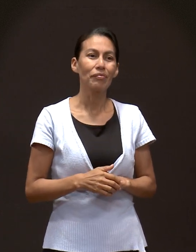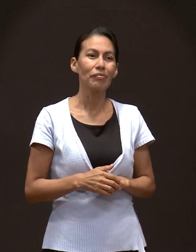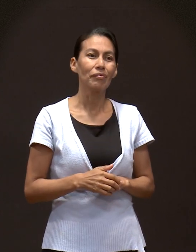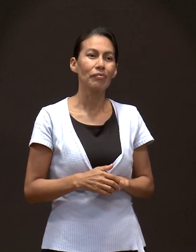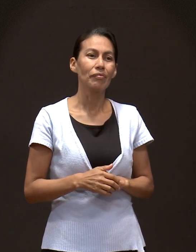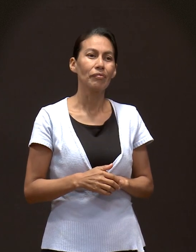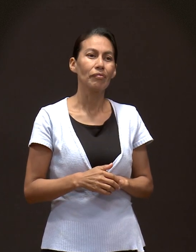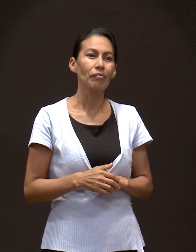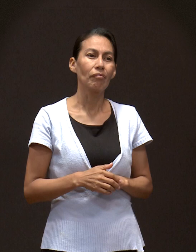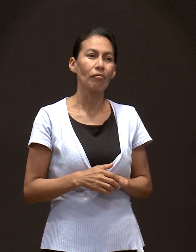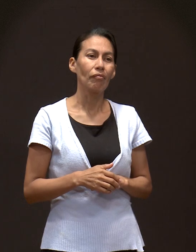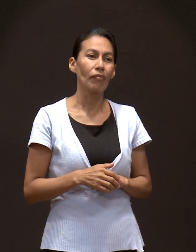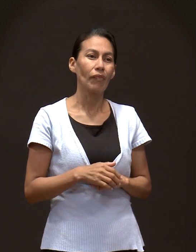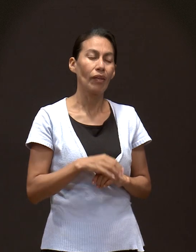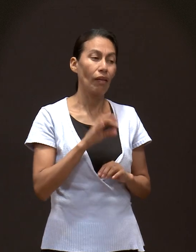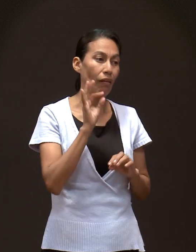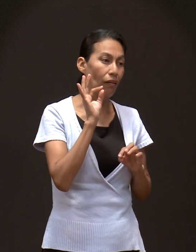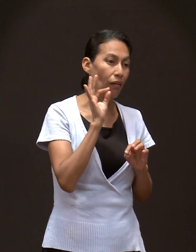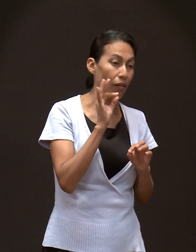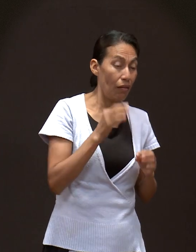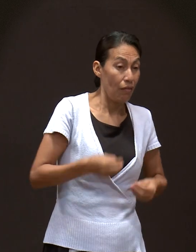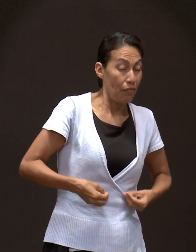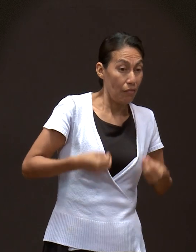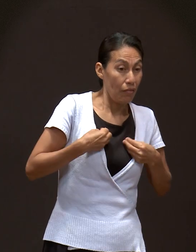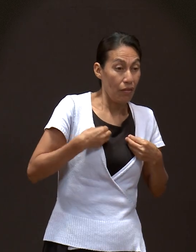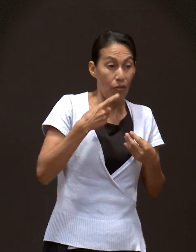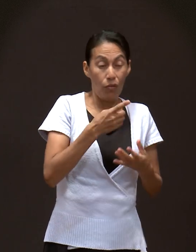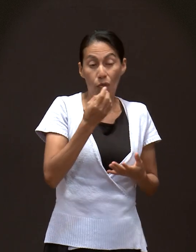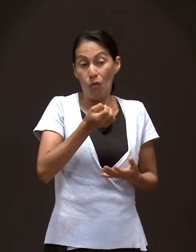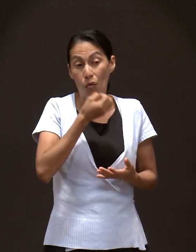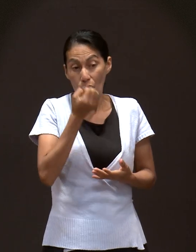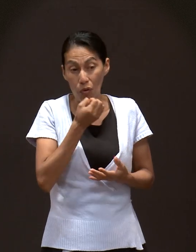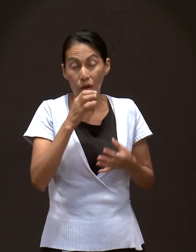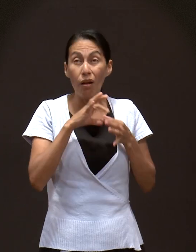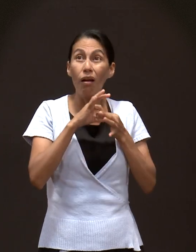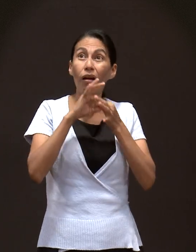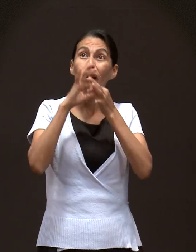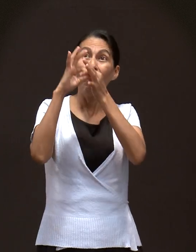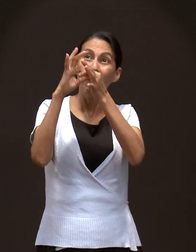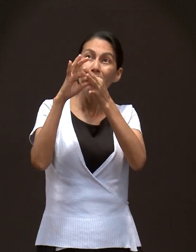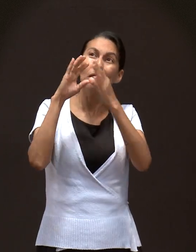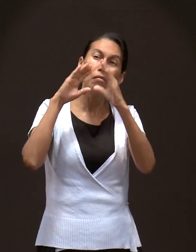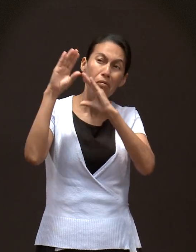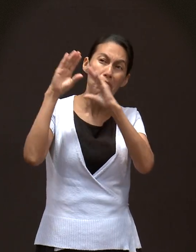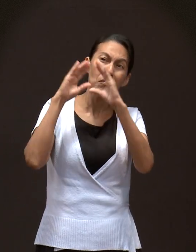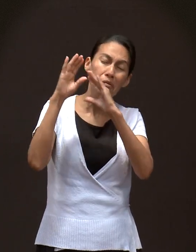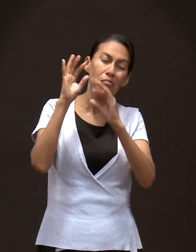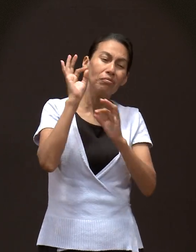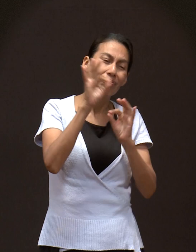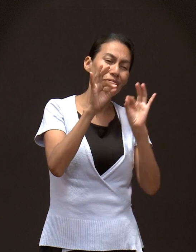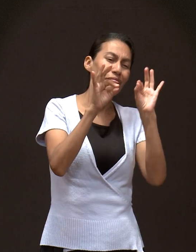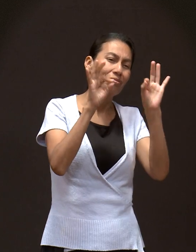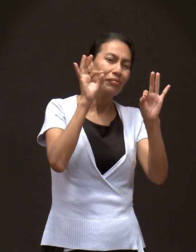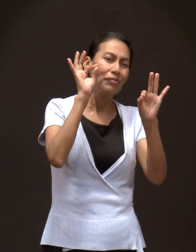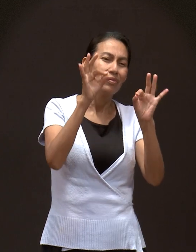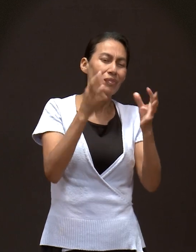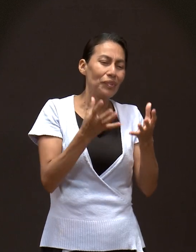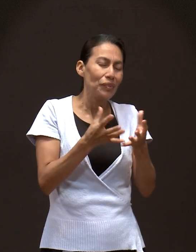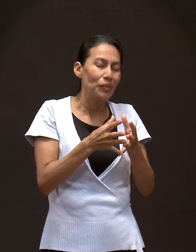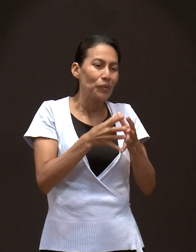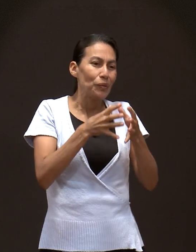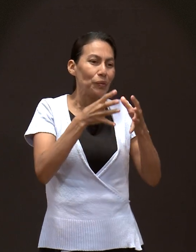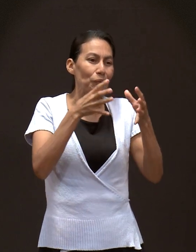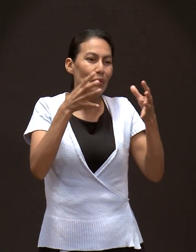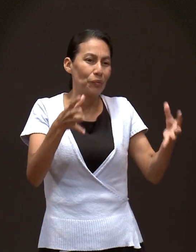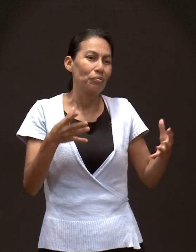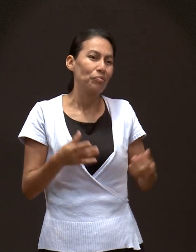Porque ejerce mucho, mucha influencia en tu oración o en tu comunión con Dios. La verdad que sí.